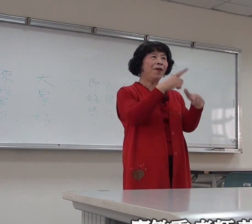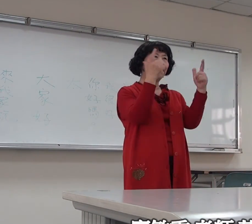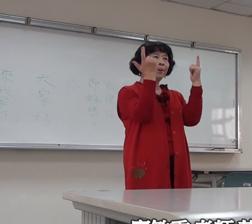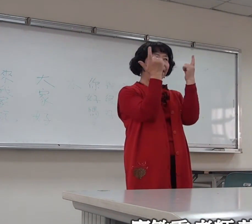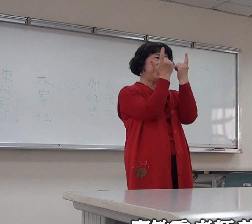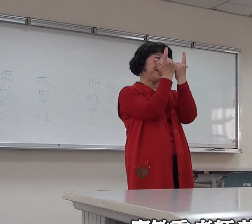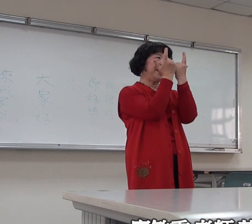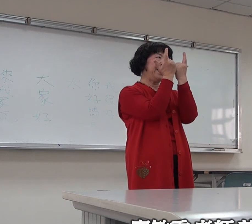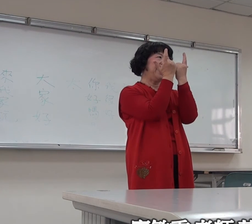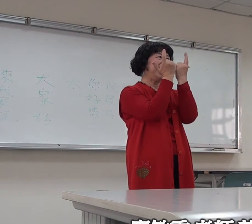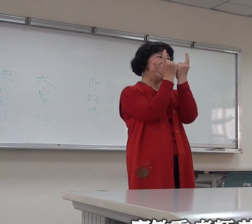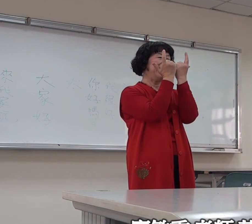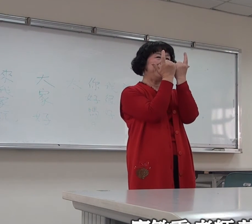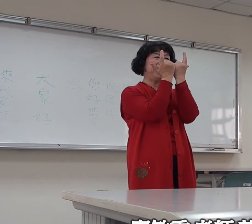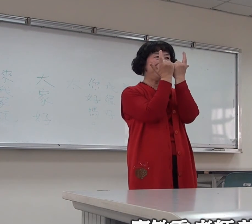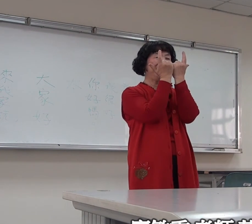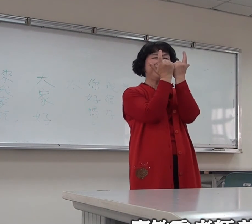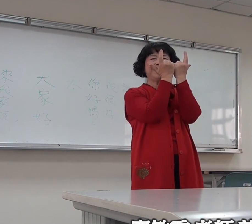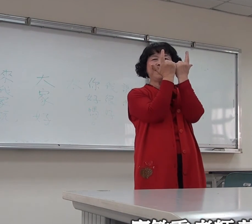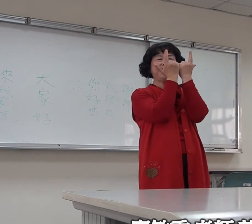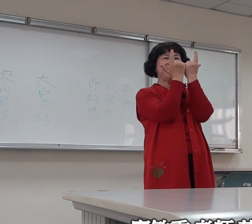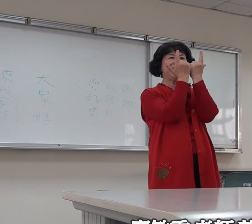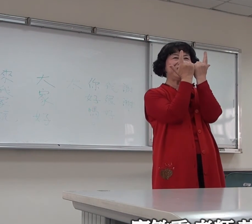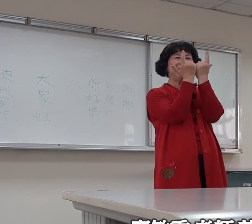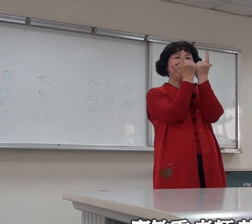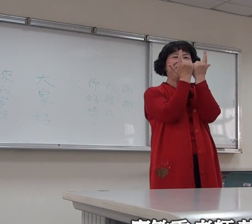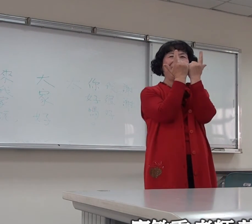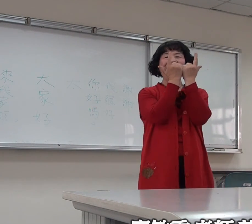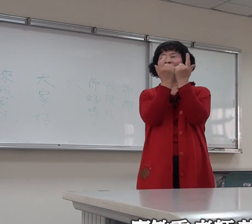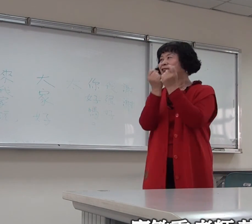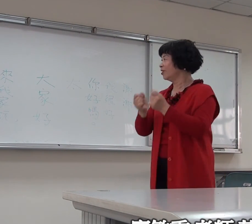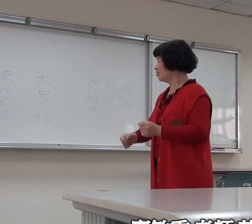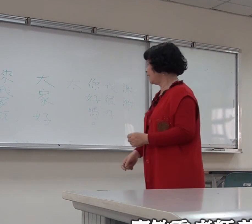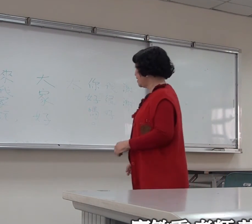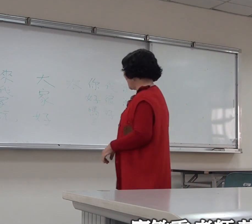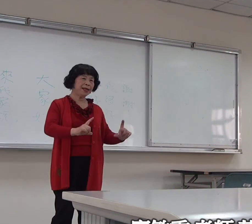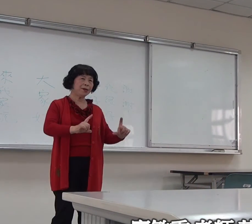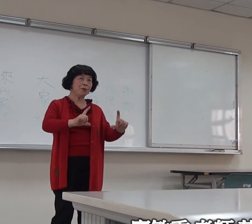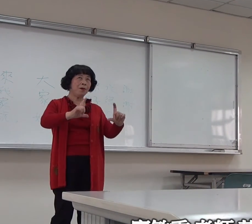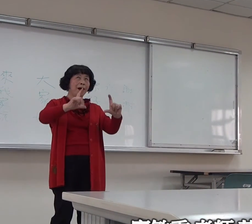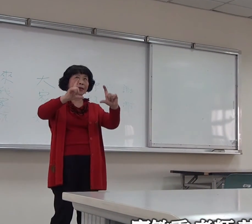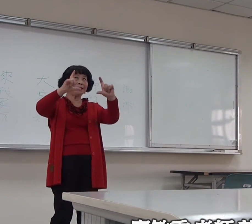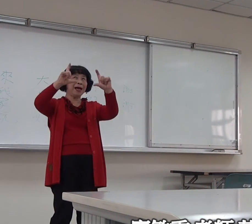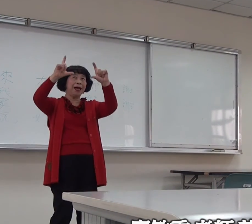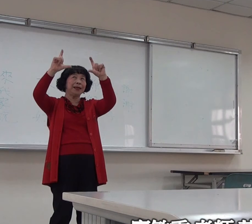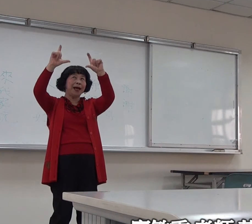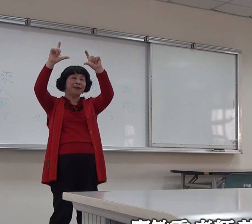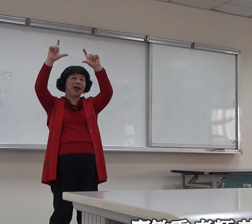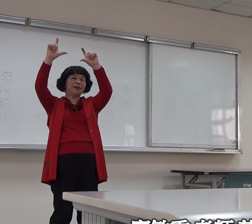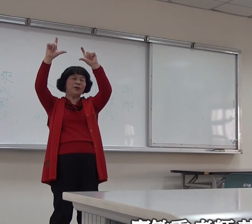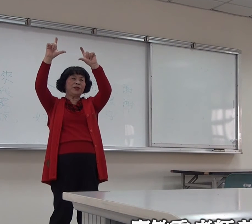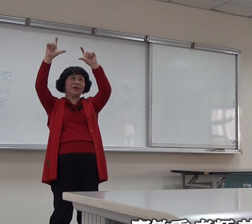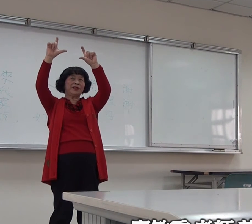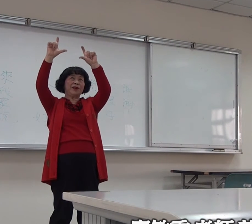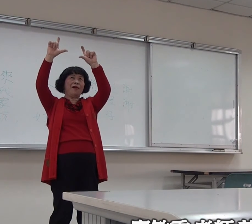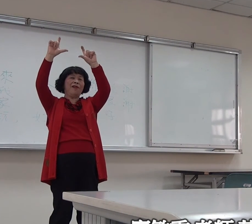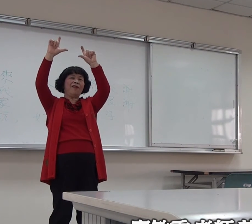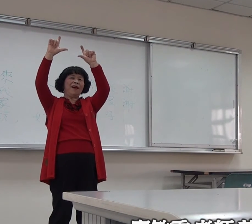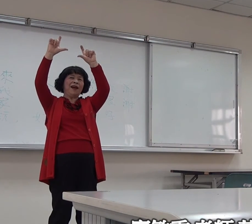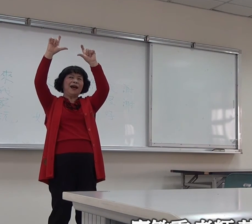后 北 有没有字形？啊，东西拿往上拿上去就是东，啊、